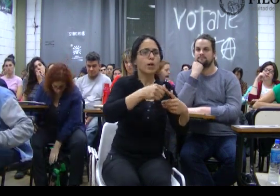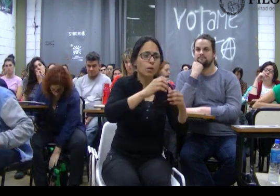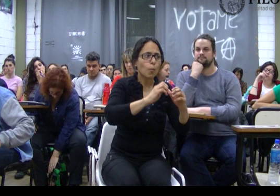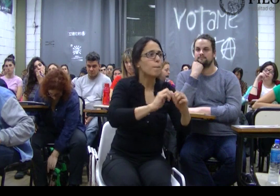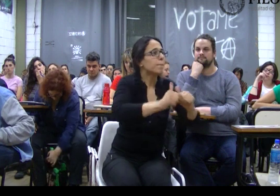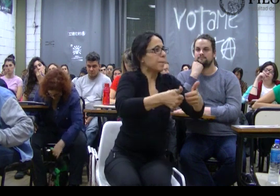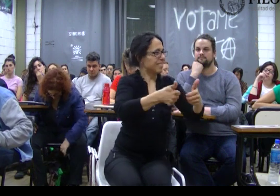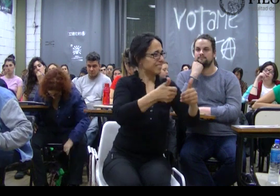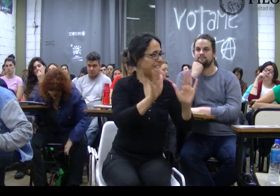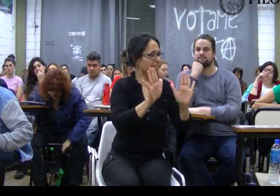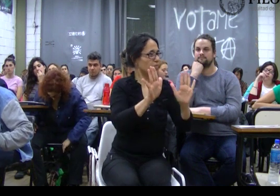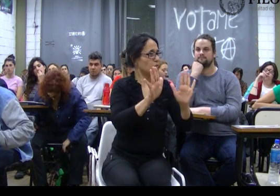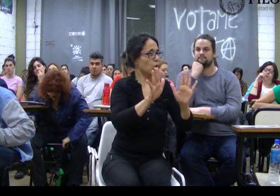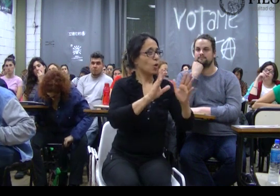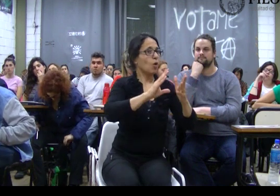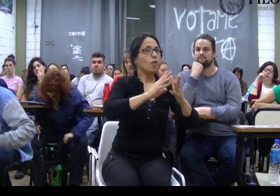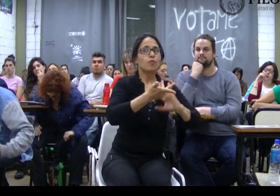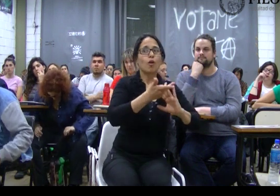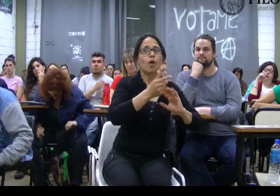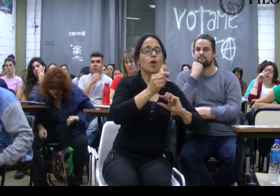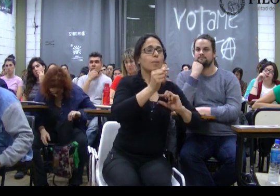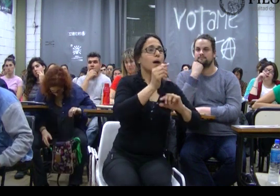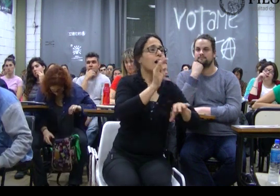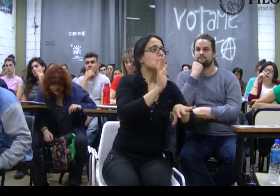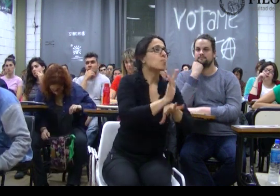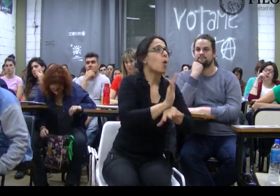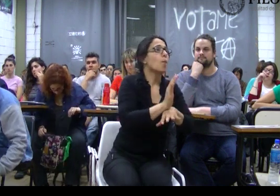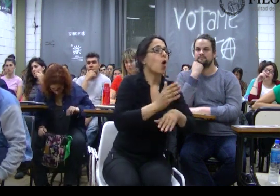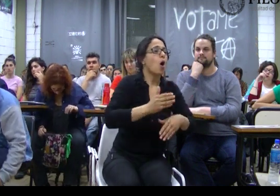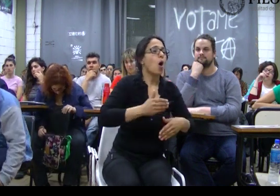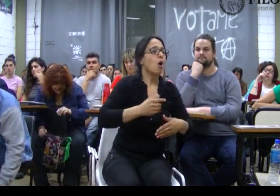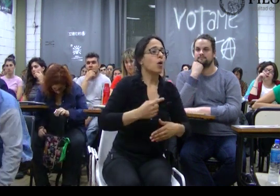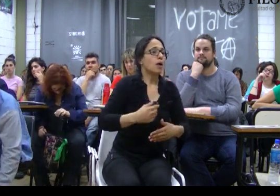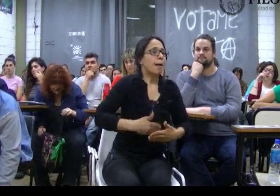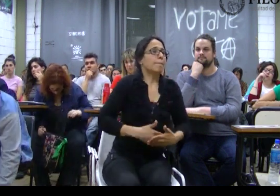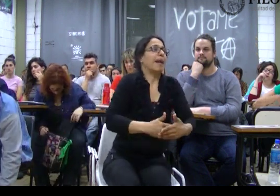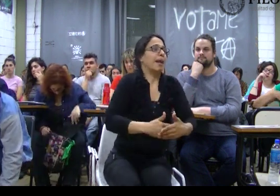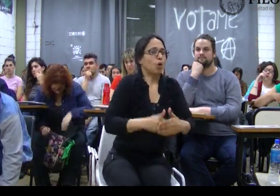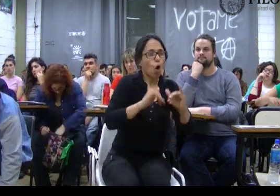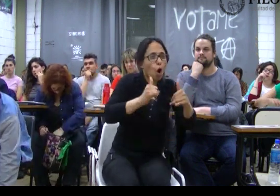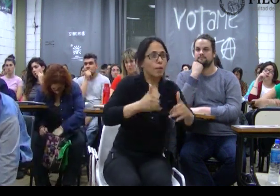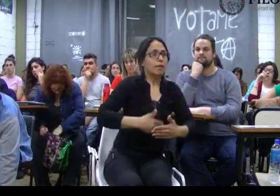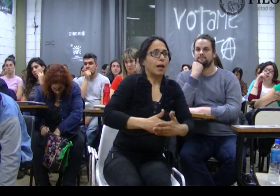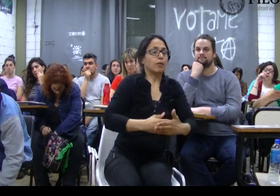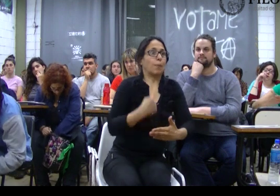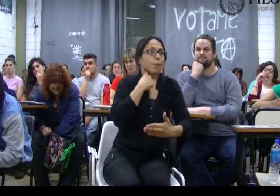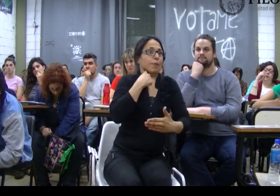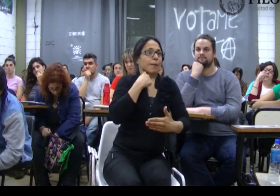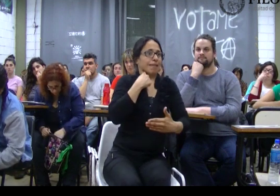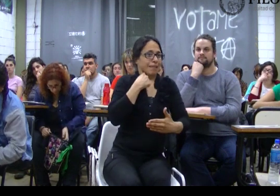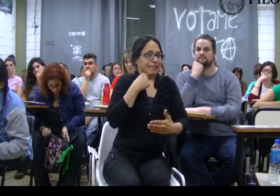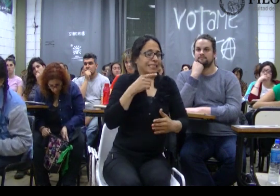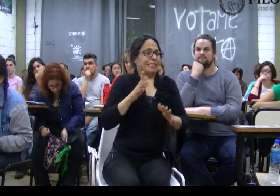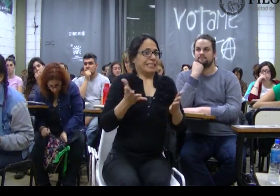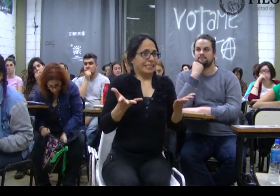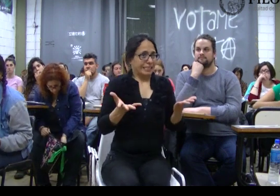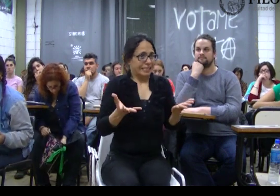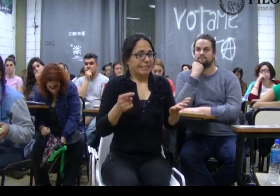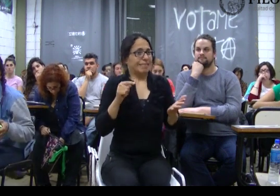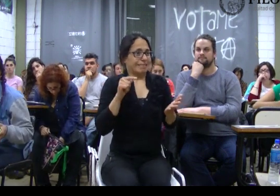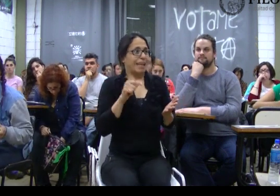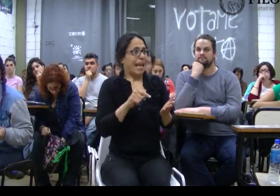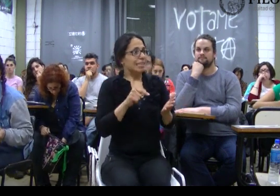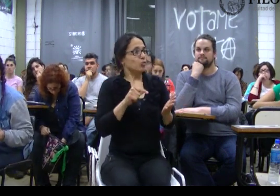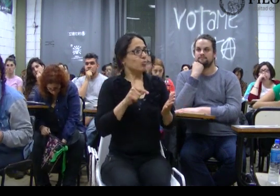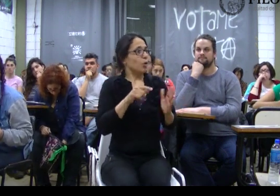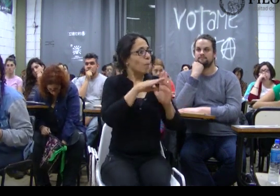es de plan embarazo no intencional en los adolescentes. Bueno, aprovechamos para